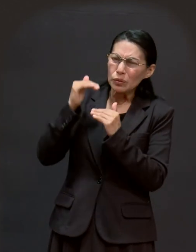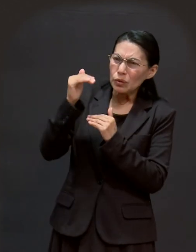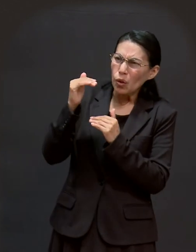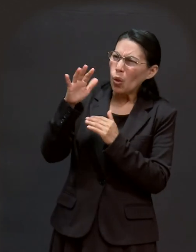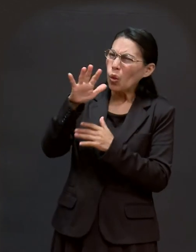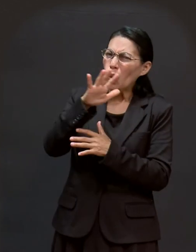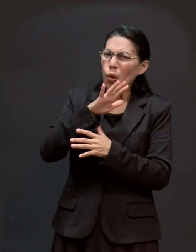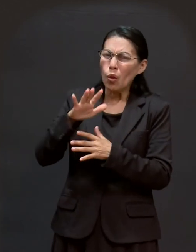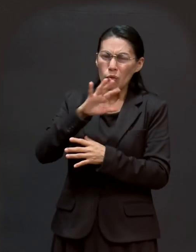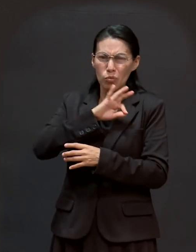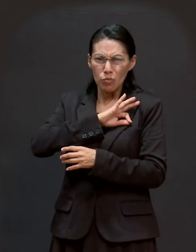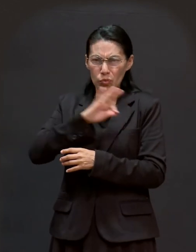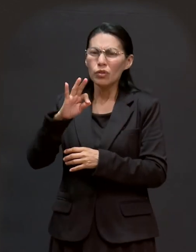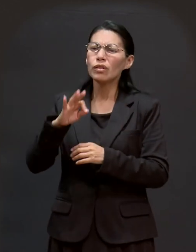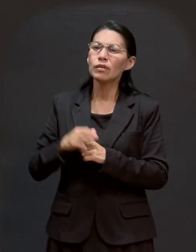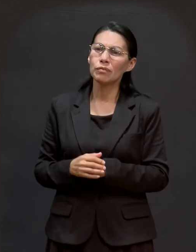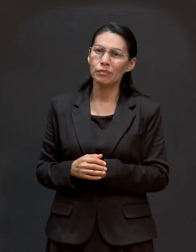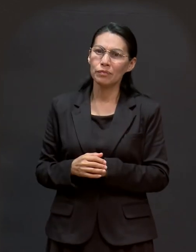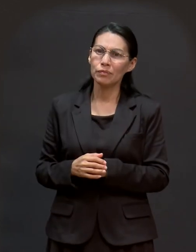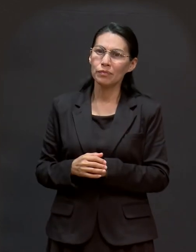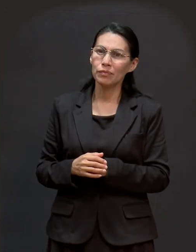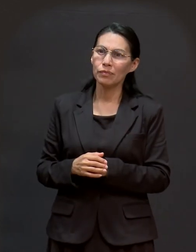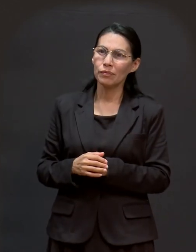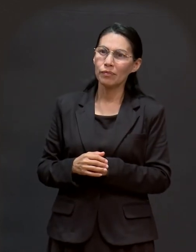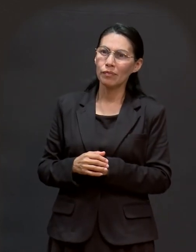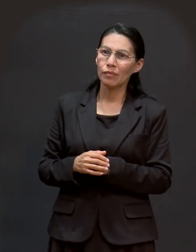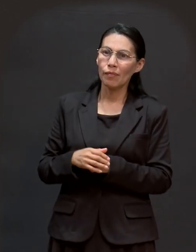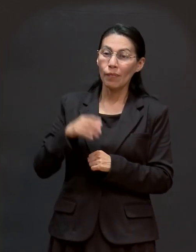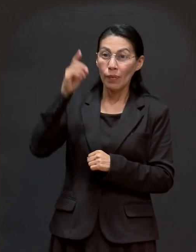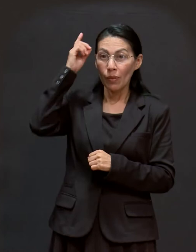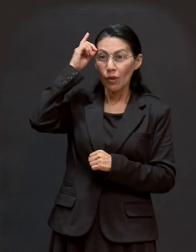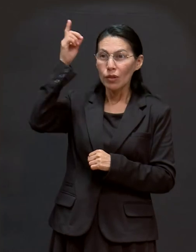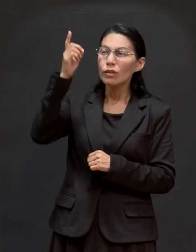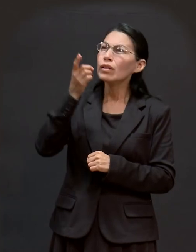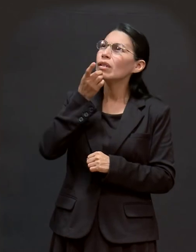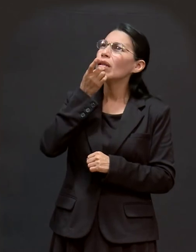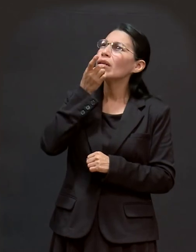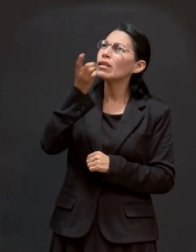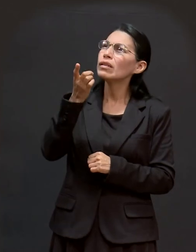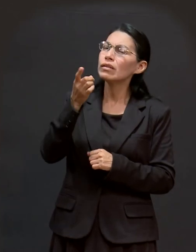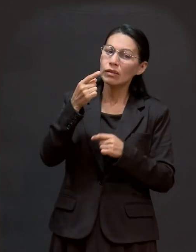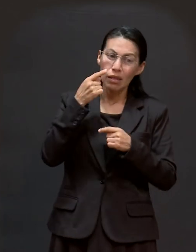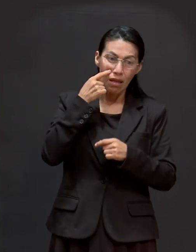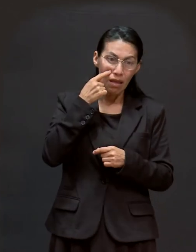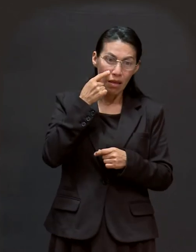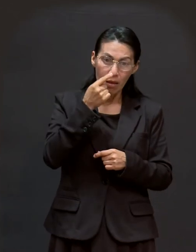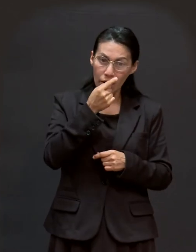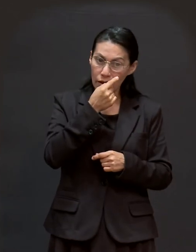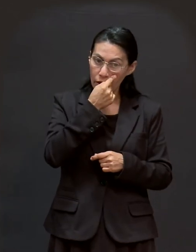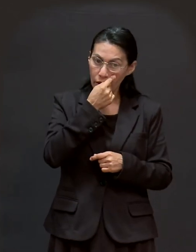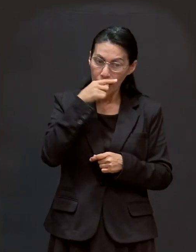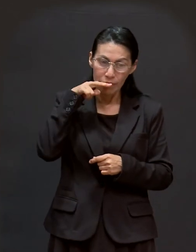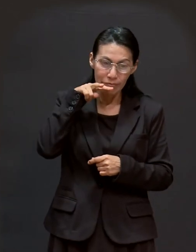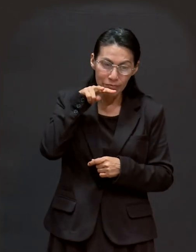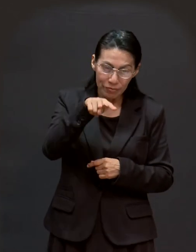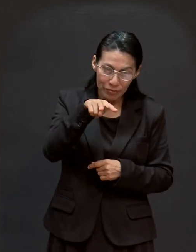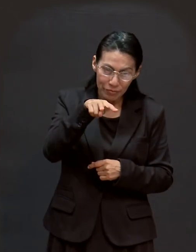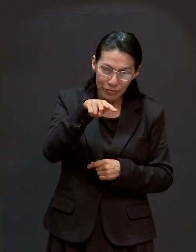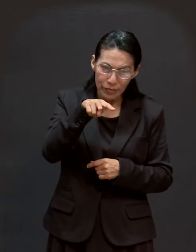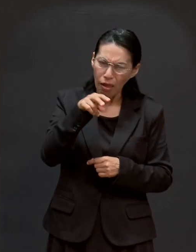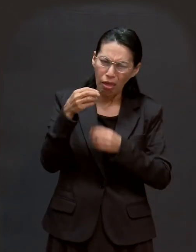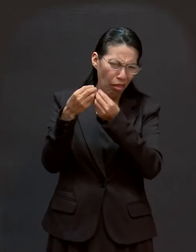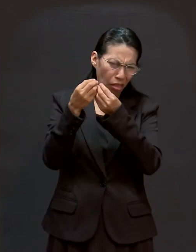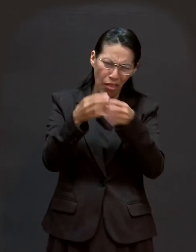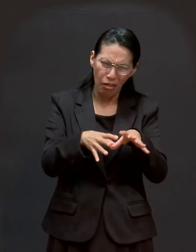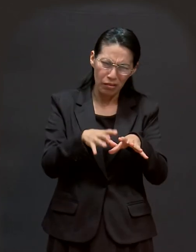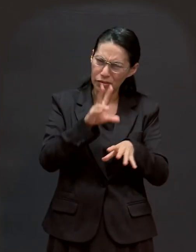dios que hace posible lo imposible y el dios que te dice voy a fijar mis ojos sobre ti no te preocupes